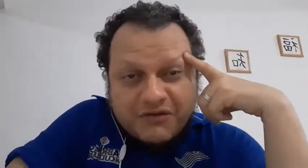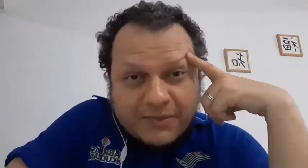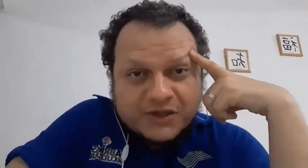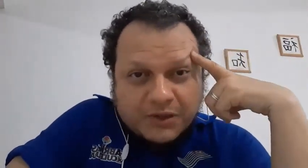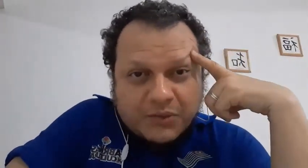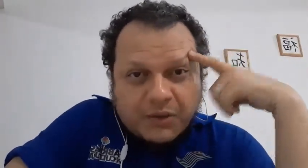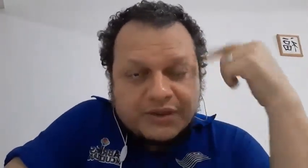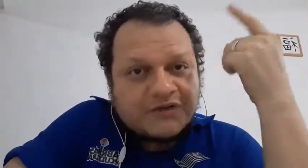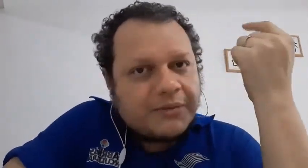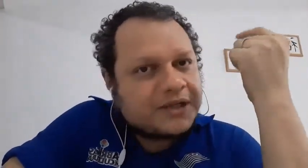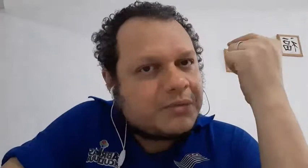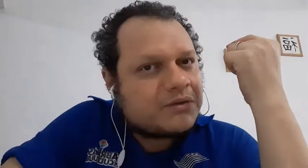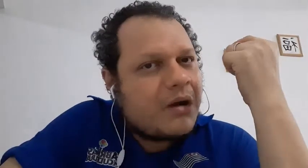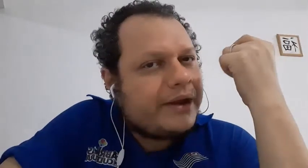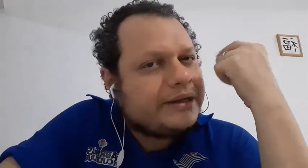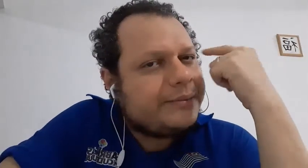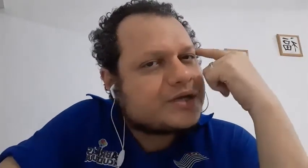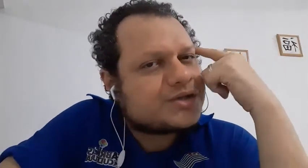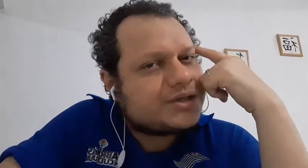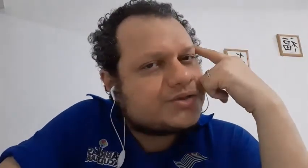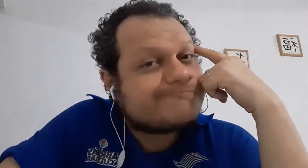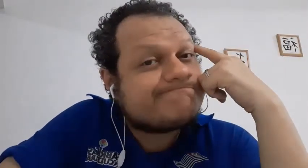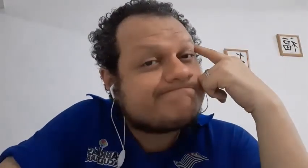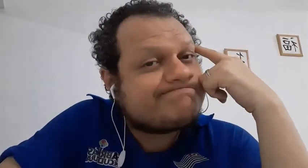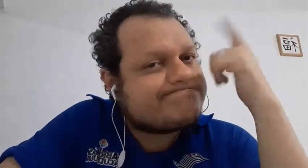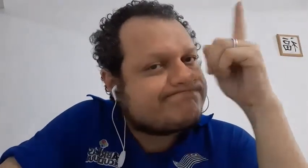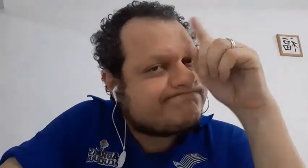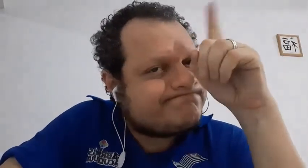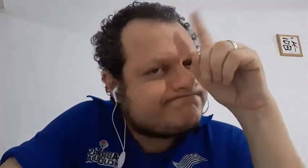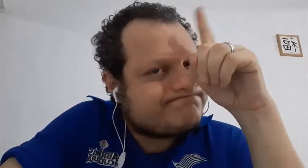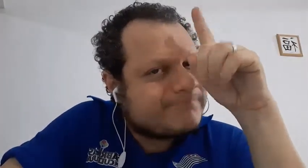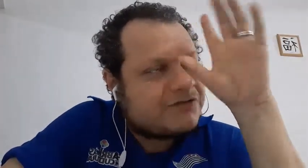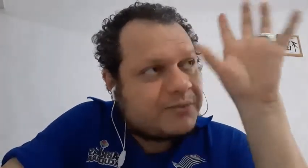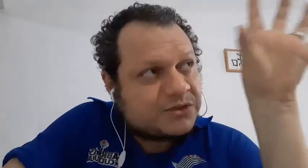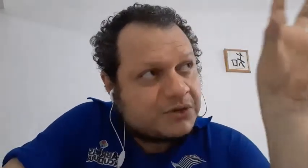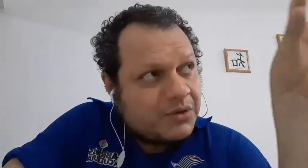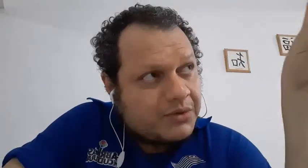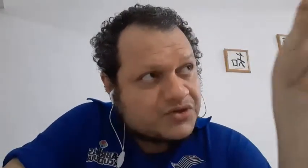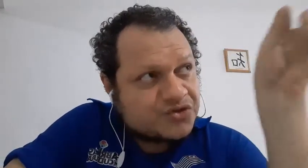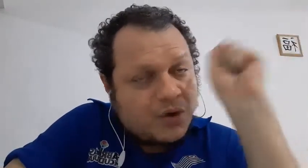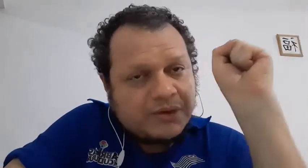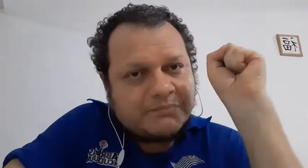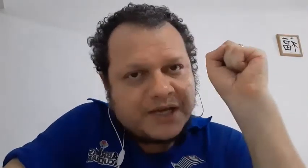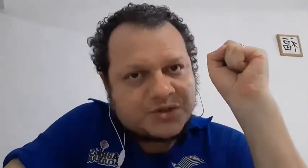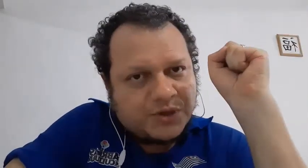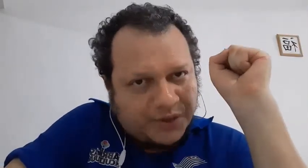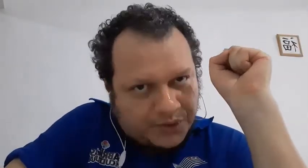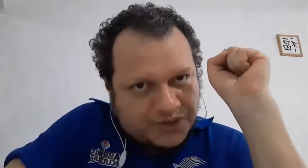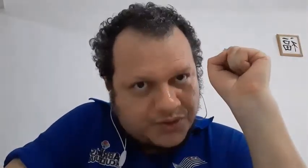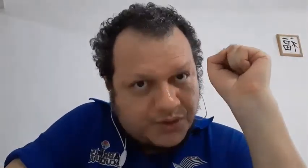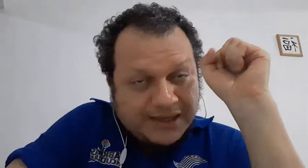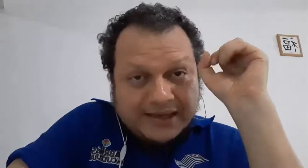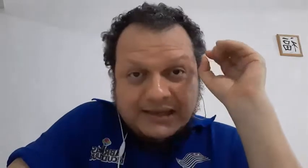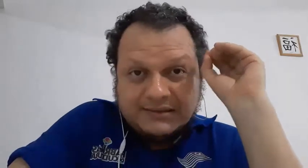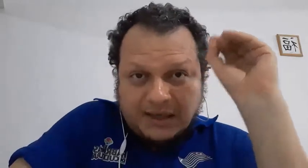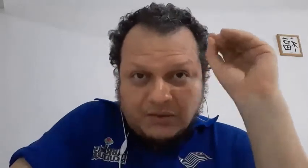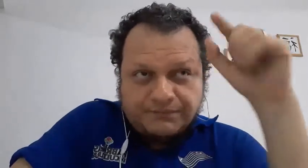alfabeto manual. E alfabeto manual é Libras, gente? Alfabeto manual é só um empréstimo linguístico. Então,